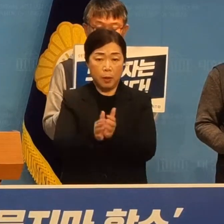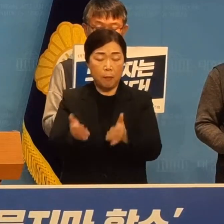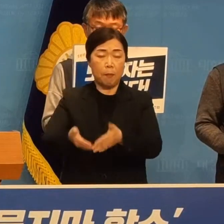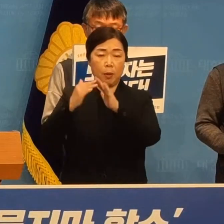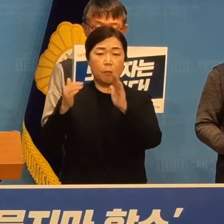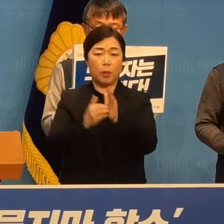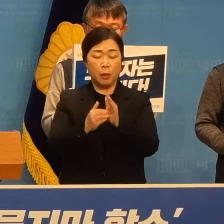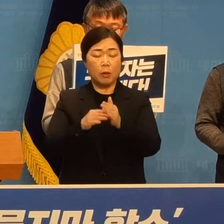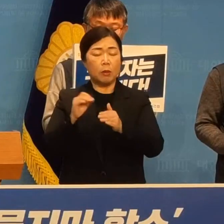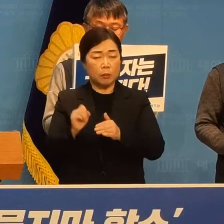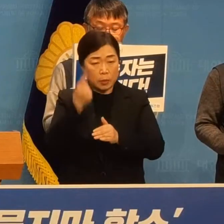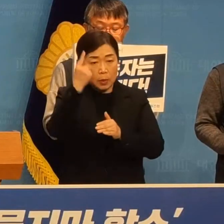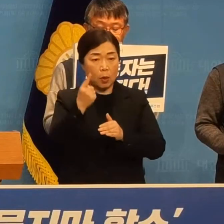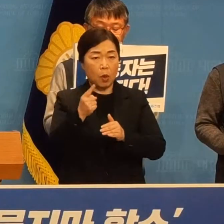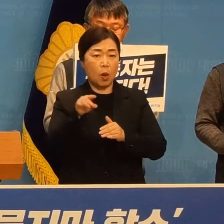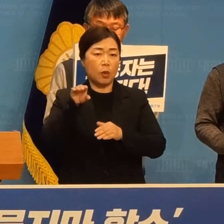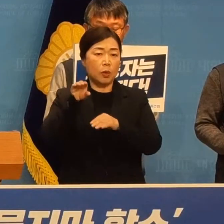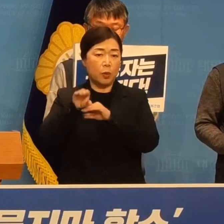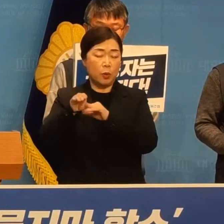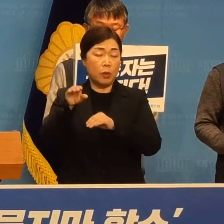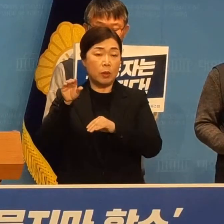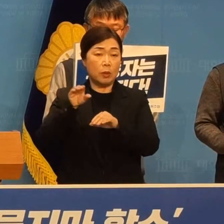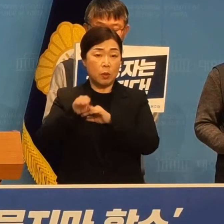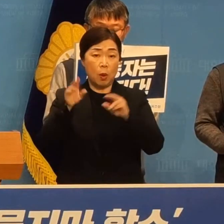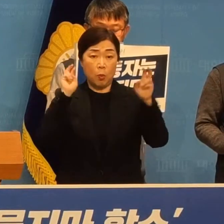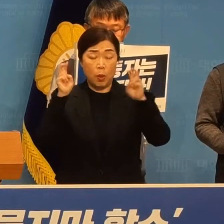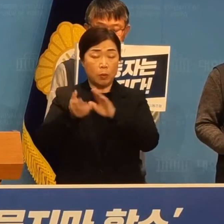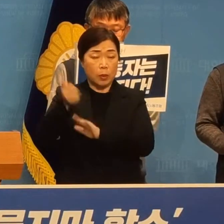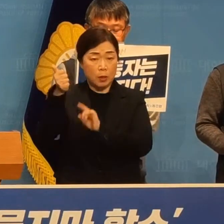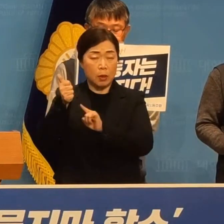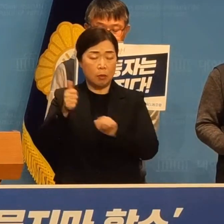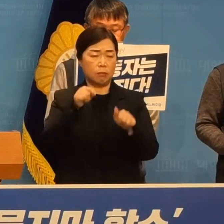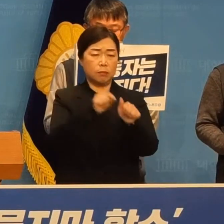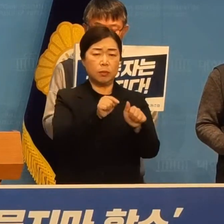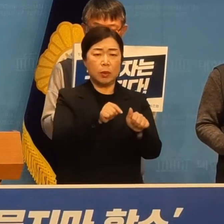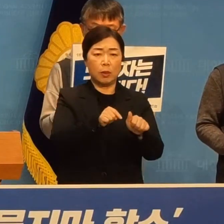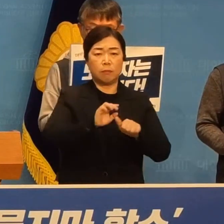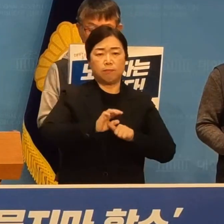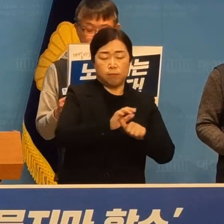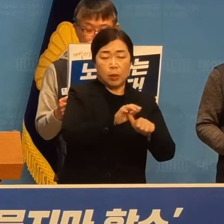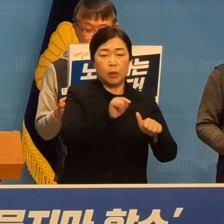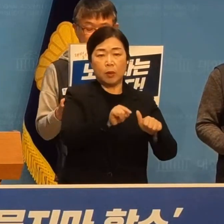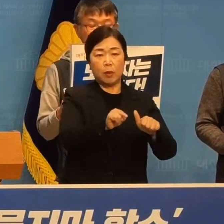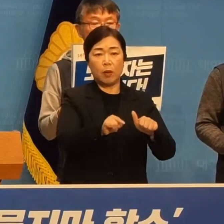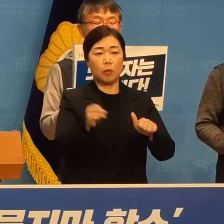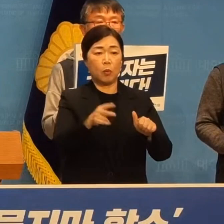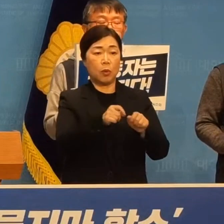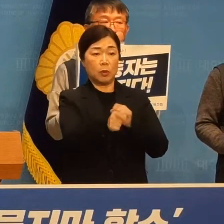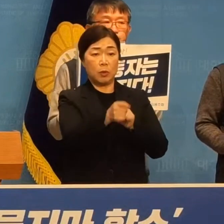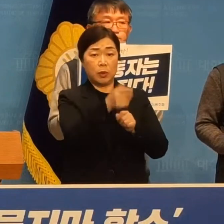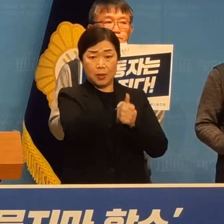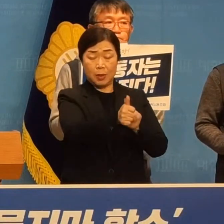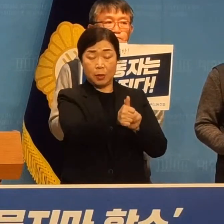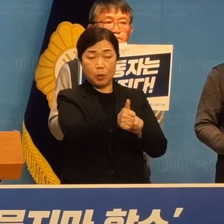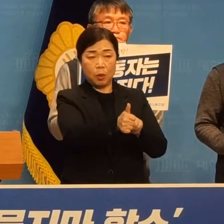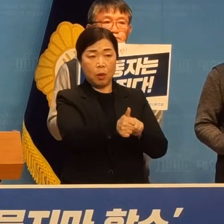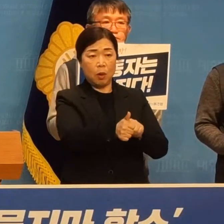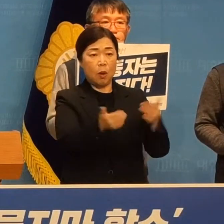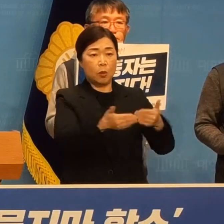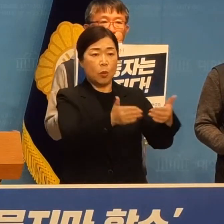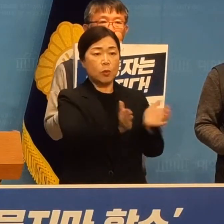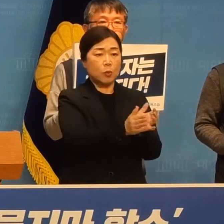압박을 가했습니다. 해당 대리점 대표가 김 지회장에게 노조 탈퇴와 퇴사를 요구하며 수시로 압박을